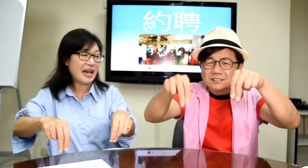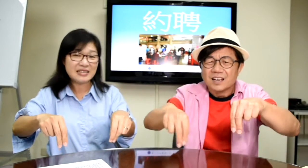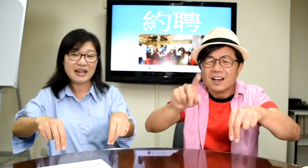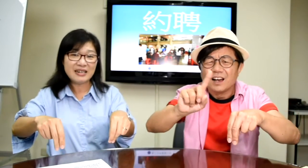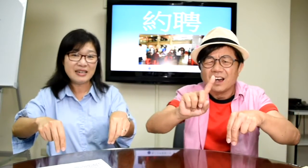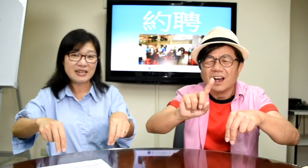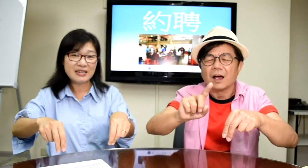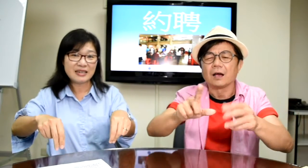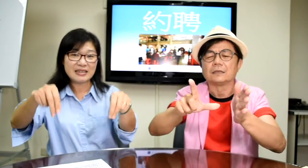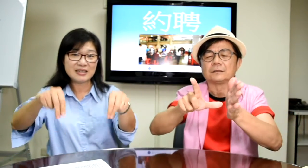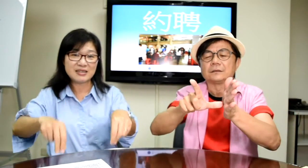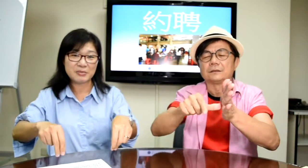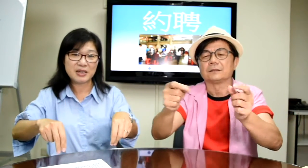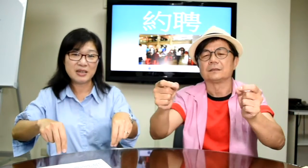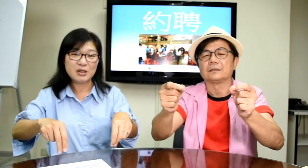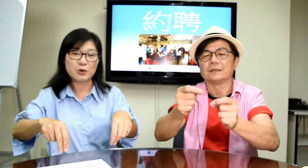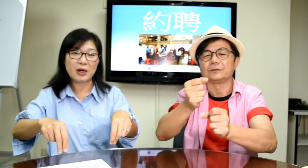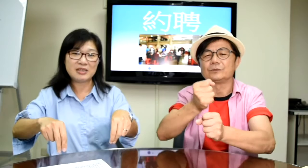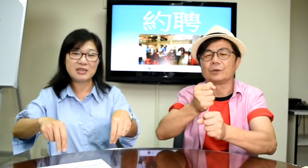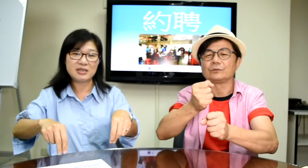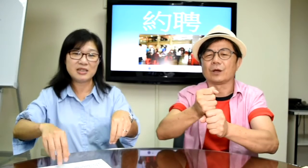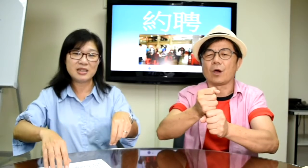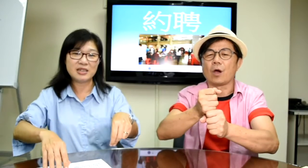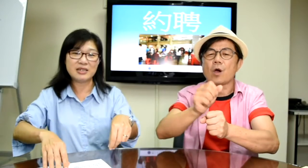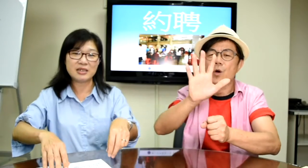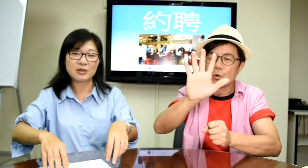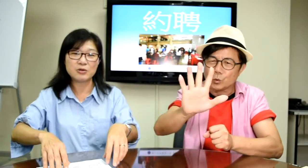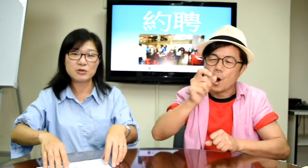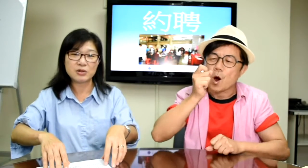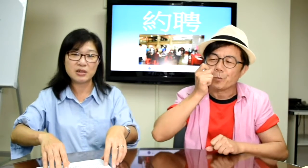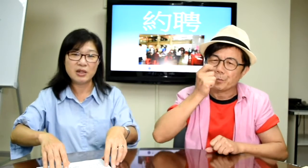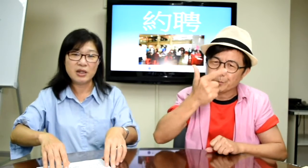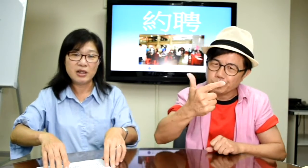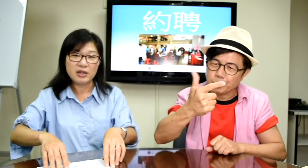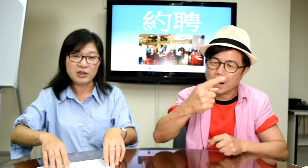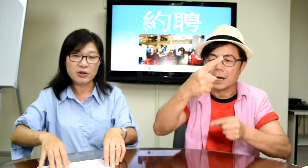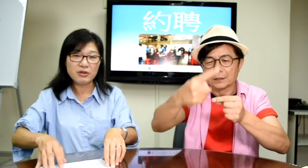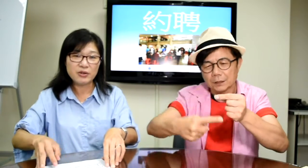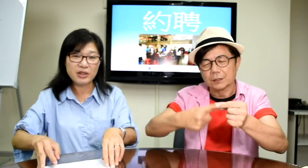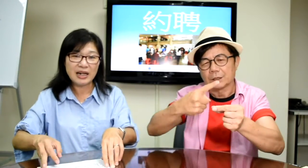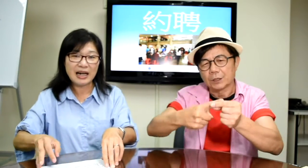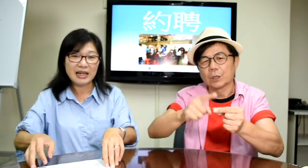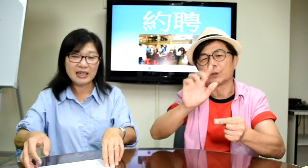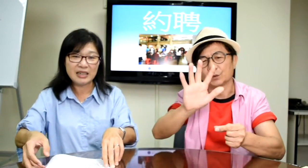章。盖章是什么？短期的和工作，有6个月的啦，1年的